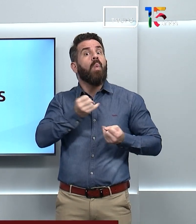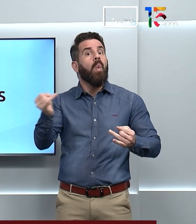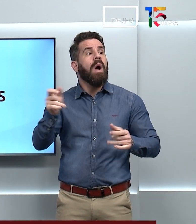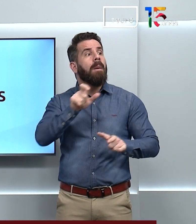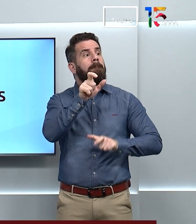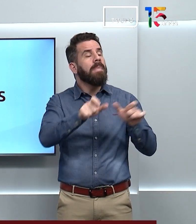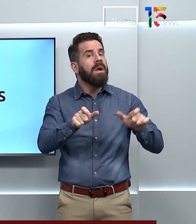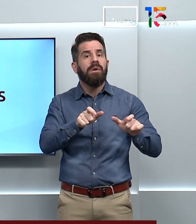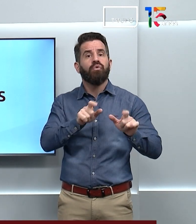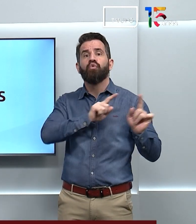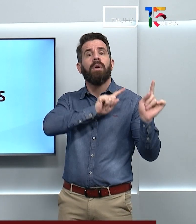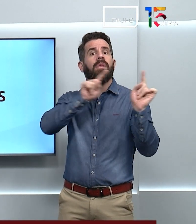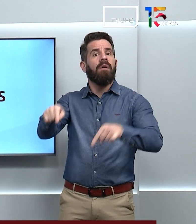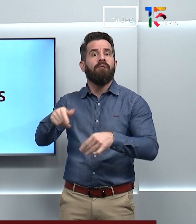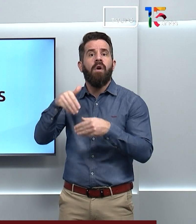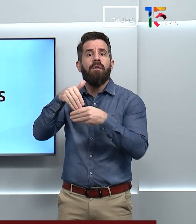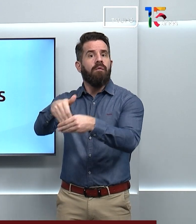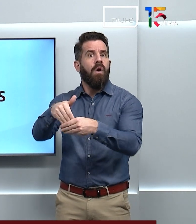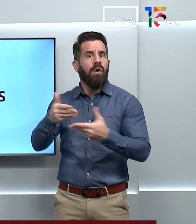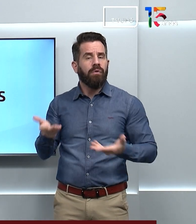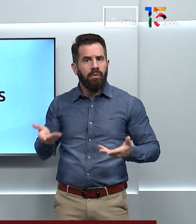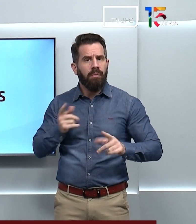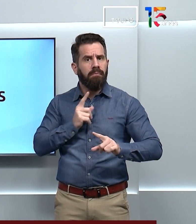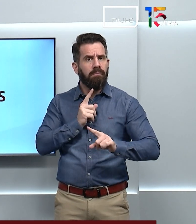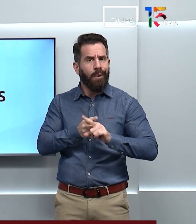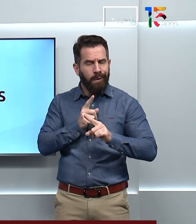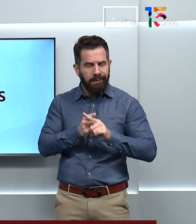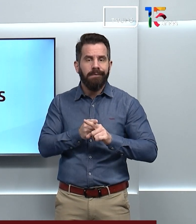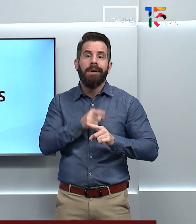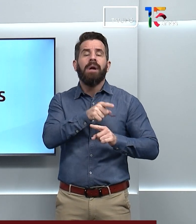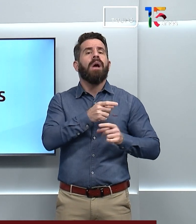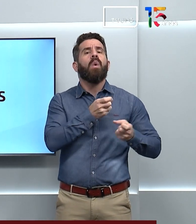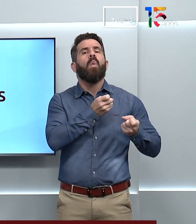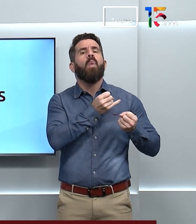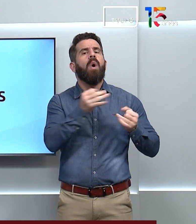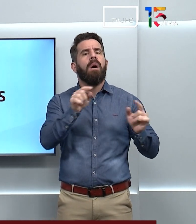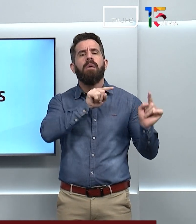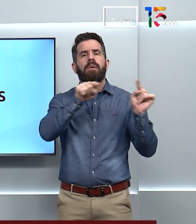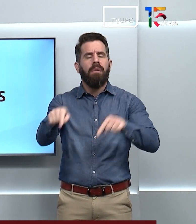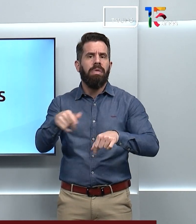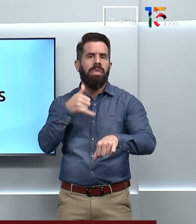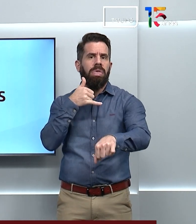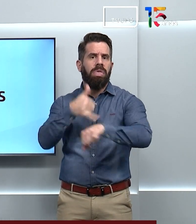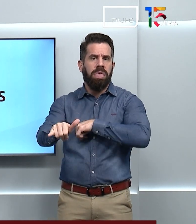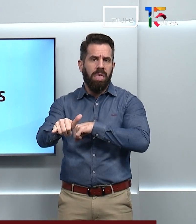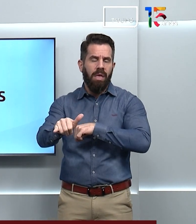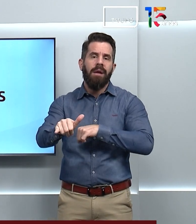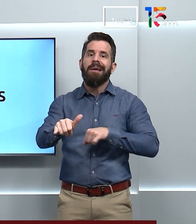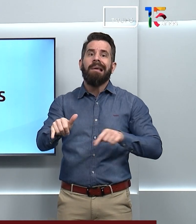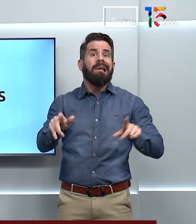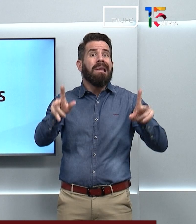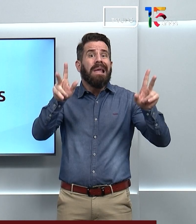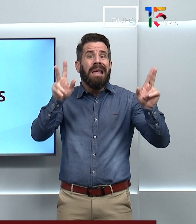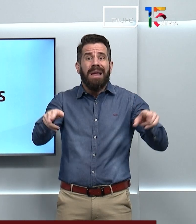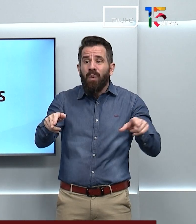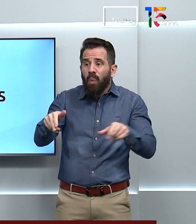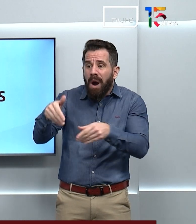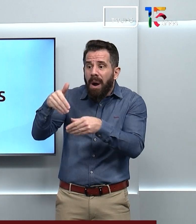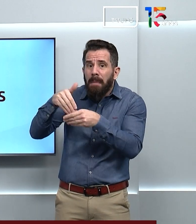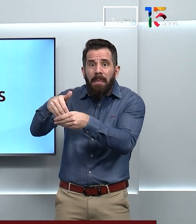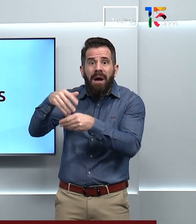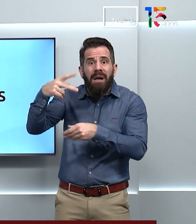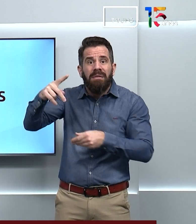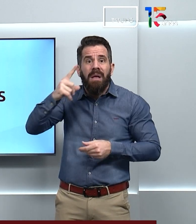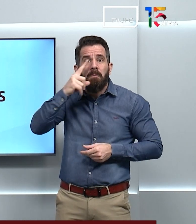foram votar nesse domingo. O número alcançou a quantidade de votos do prefeito eleito, Sandro Mabel.